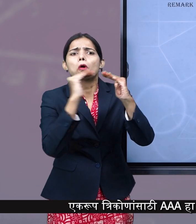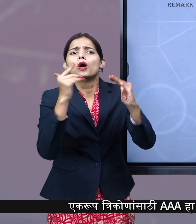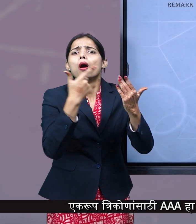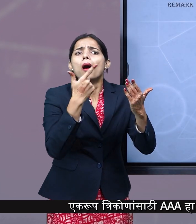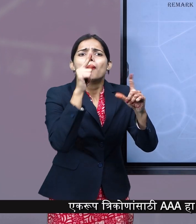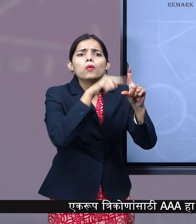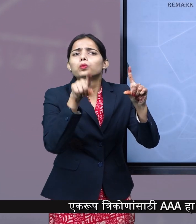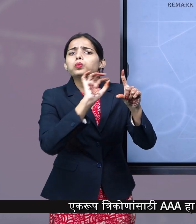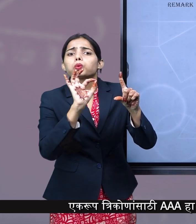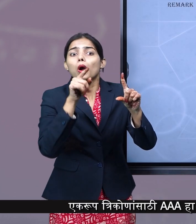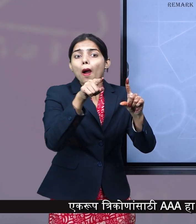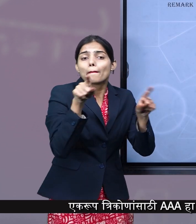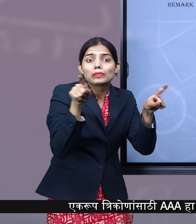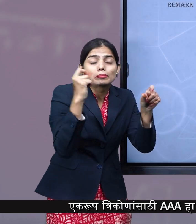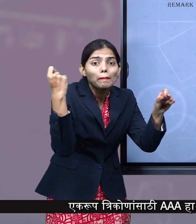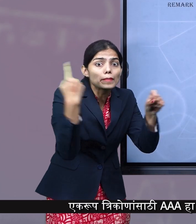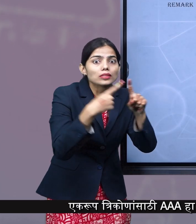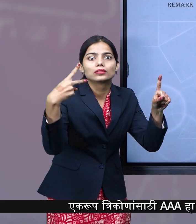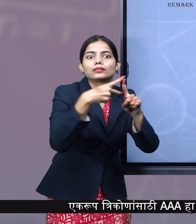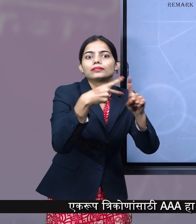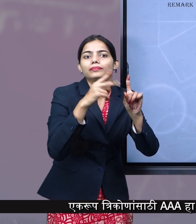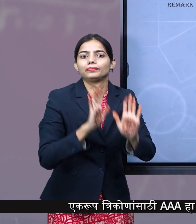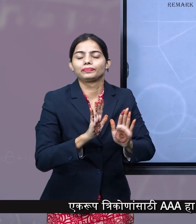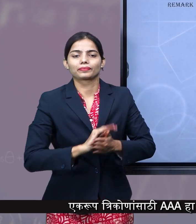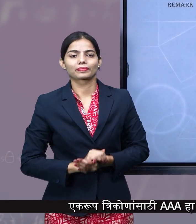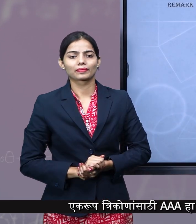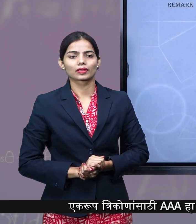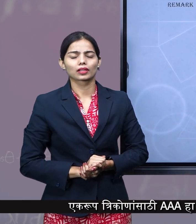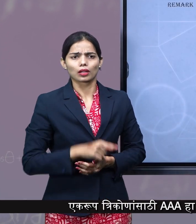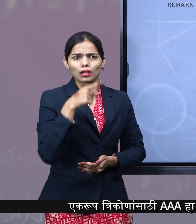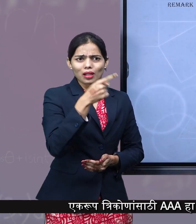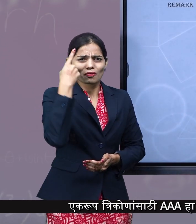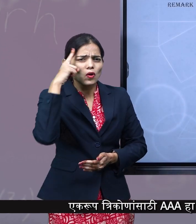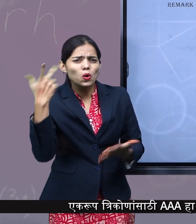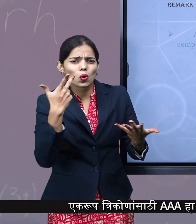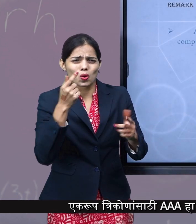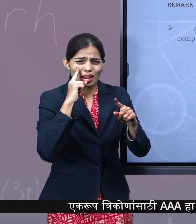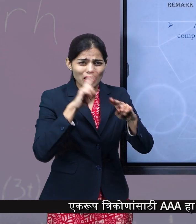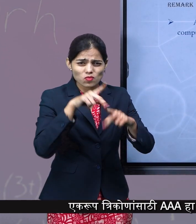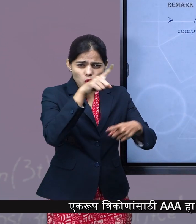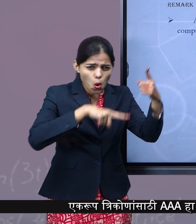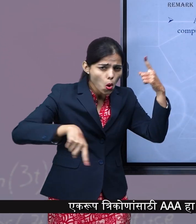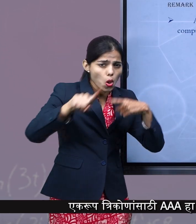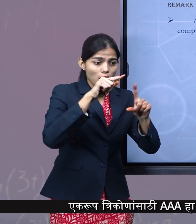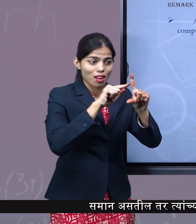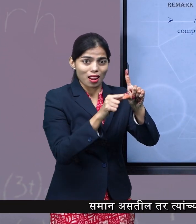एकरूप त्रिकोणासाठी AAA हा निकष नाही, कारण जर दोन त्रिकोणाचे सर्व कोन समान